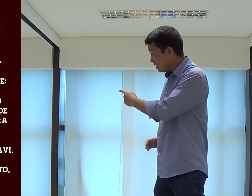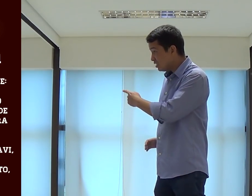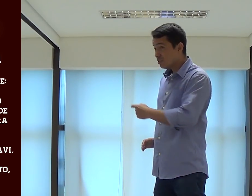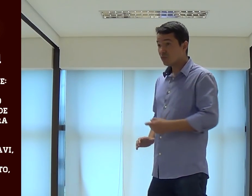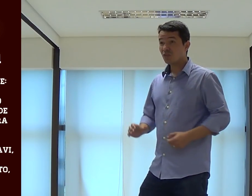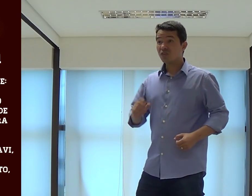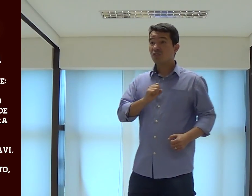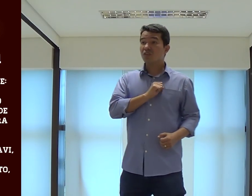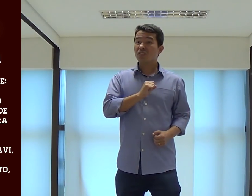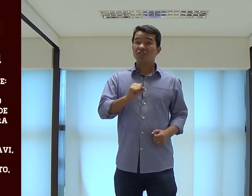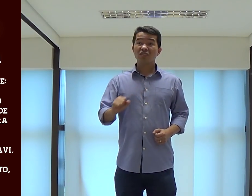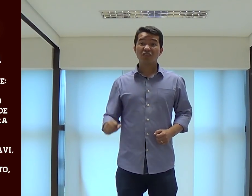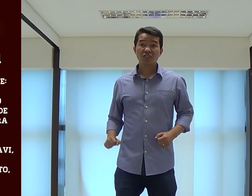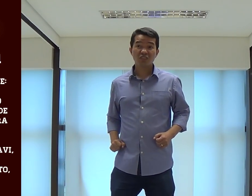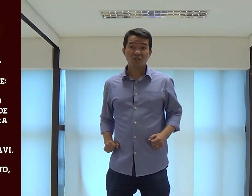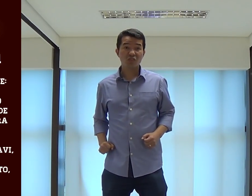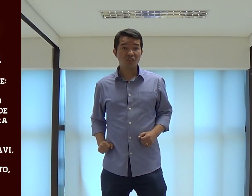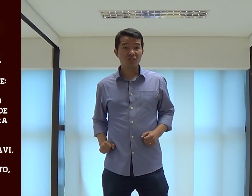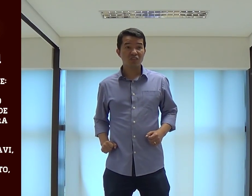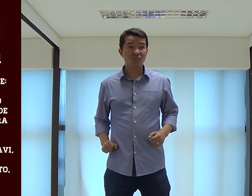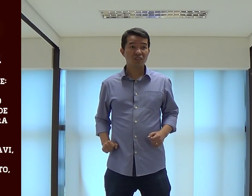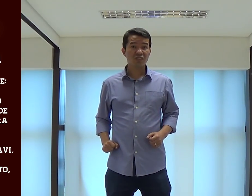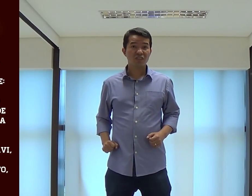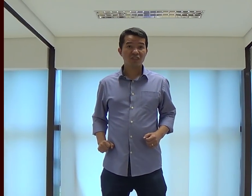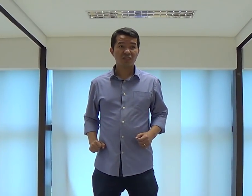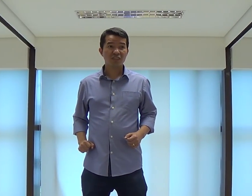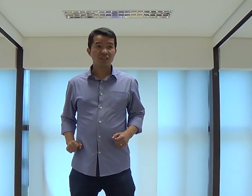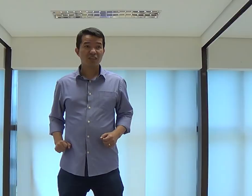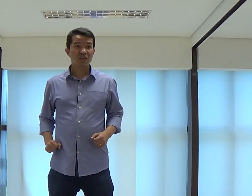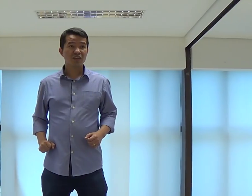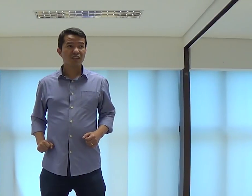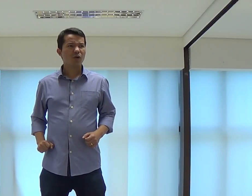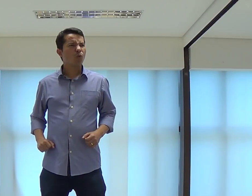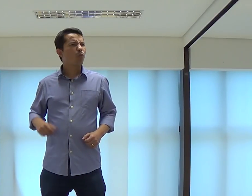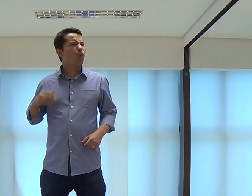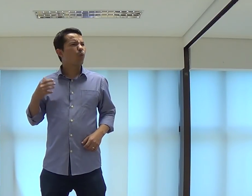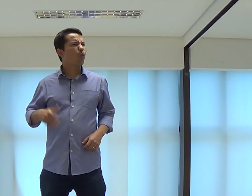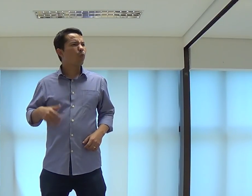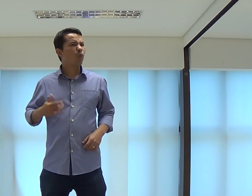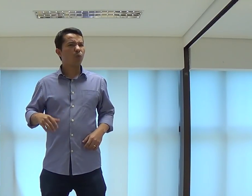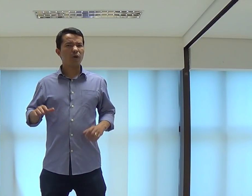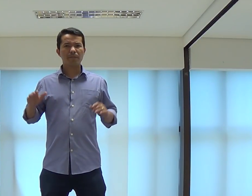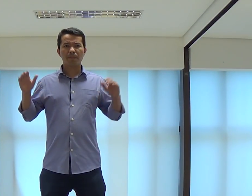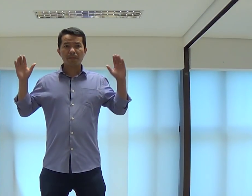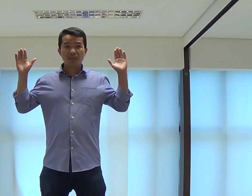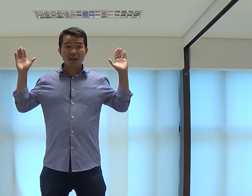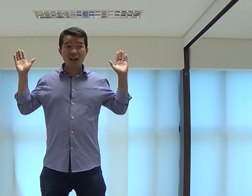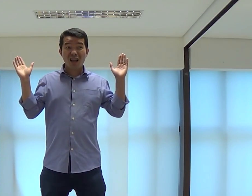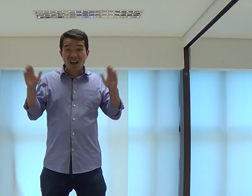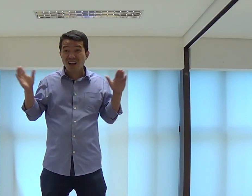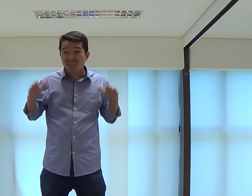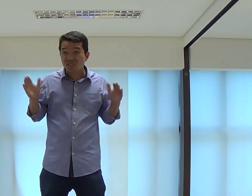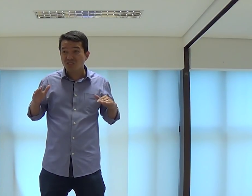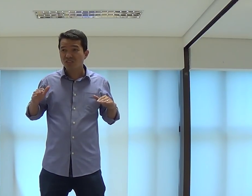o Senhor. Nossa! Então, o